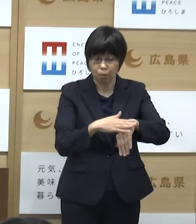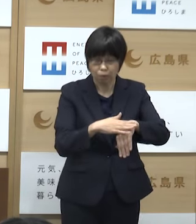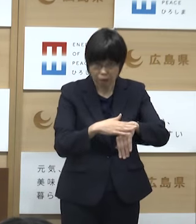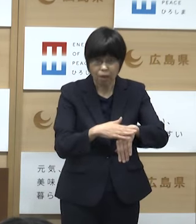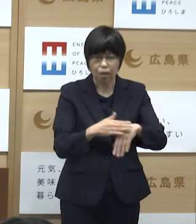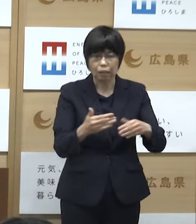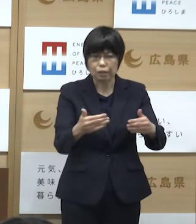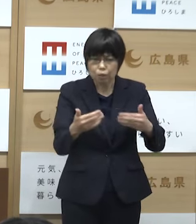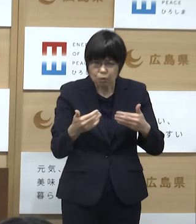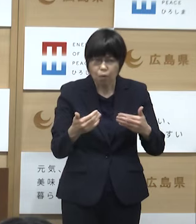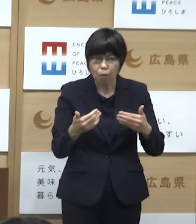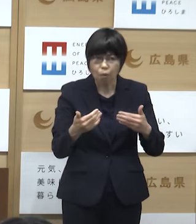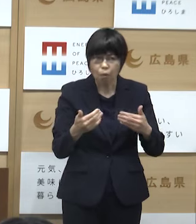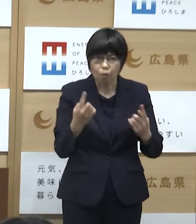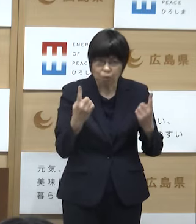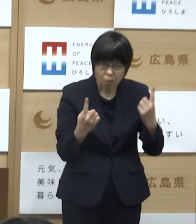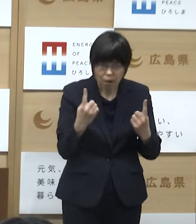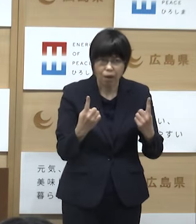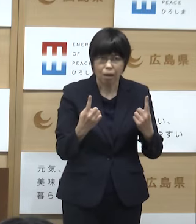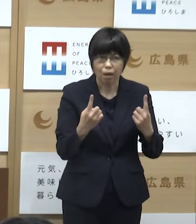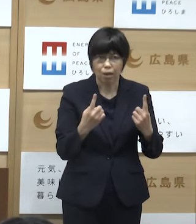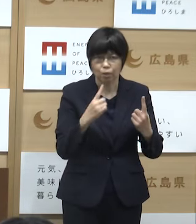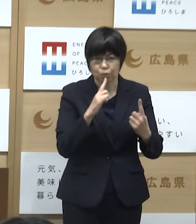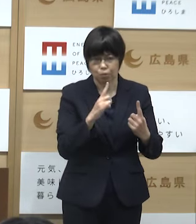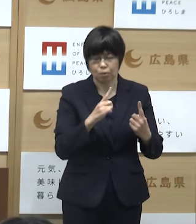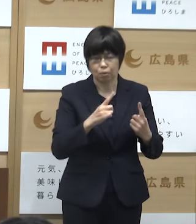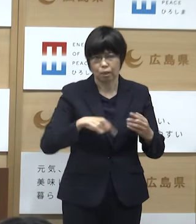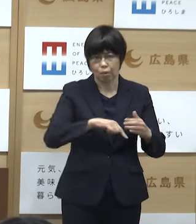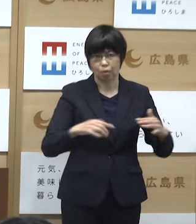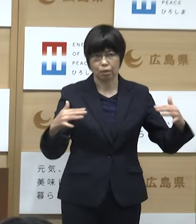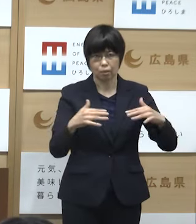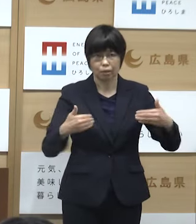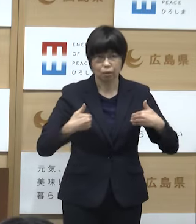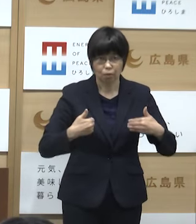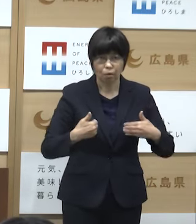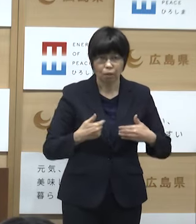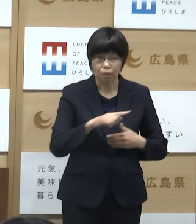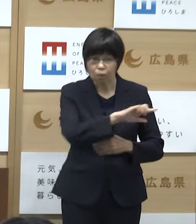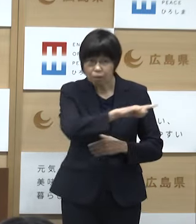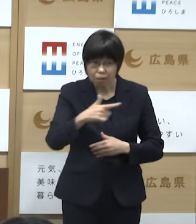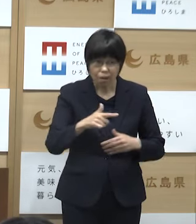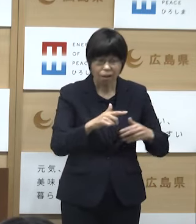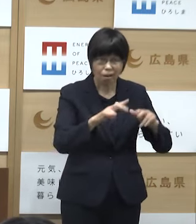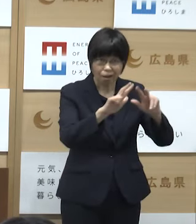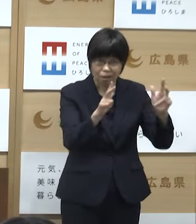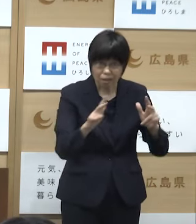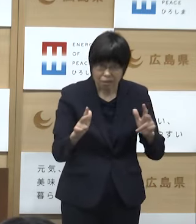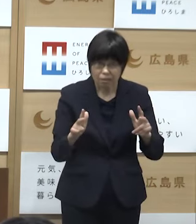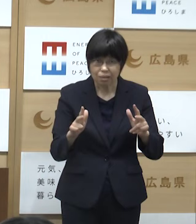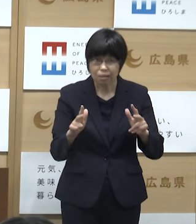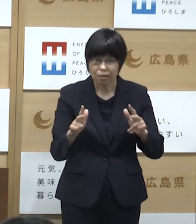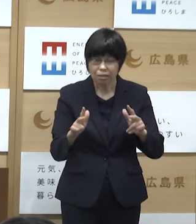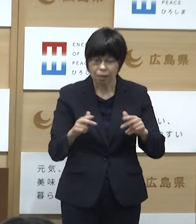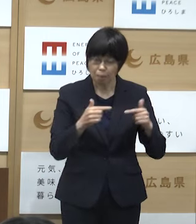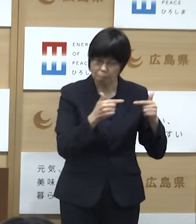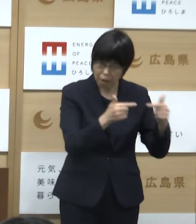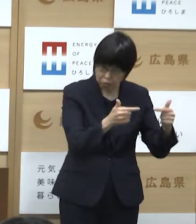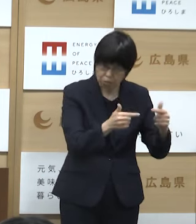必要かどうかということだと思うんですよね。で、そのいろんな形態が、それは確かにあります。バ